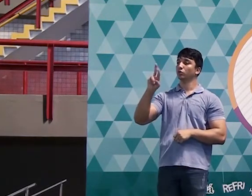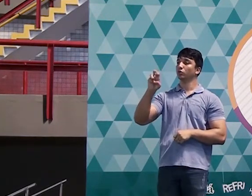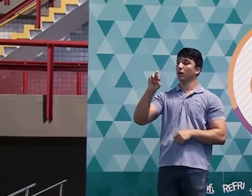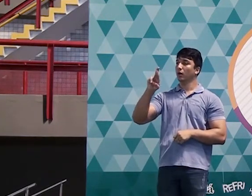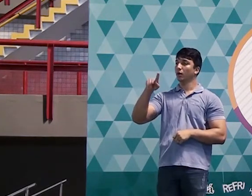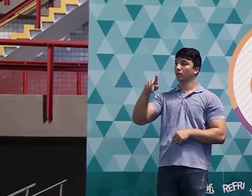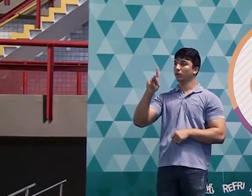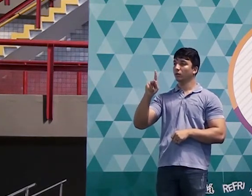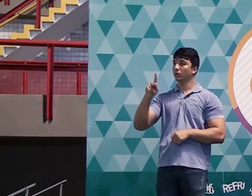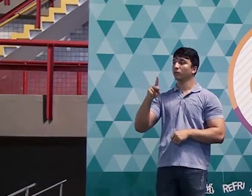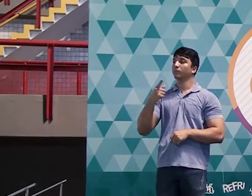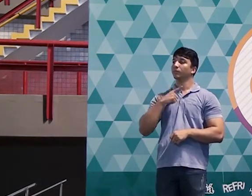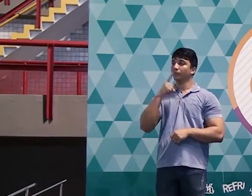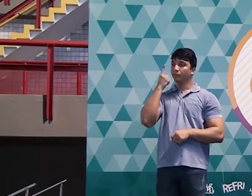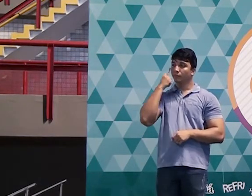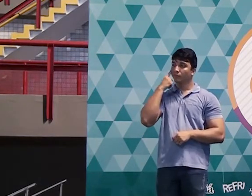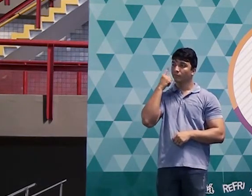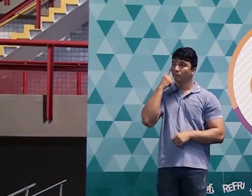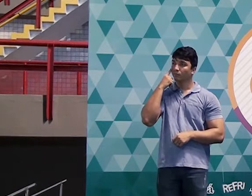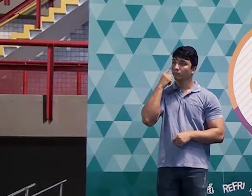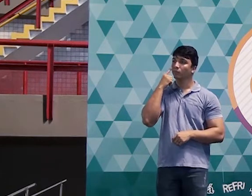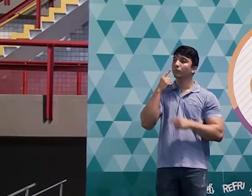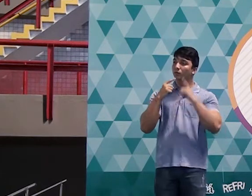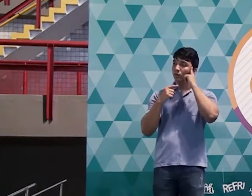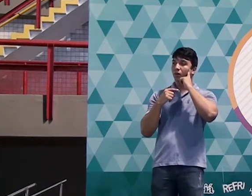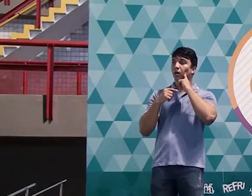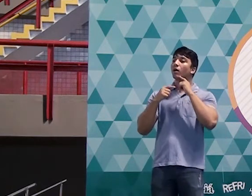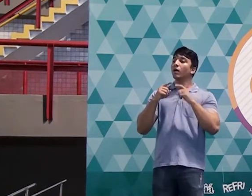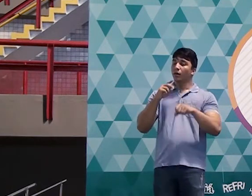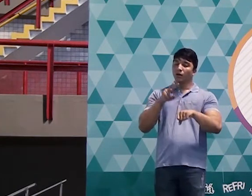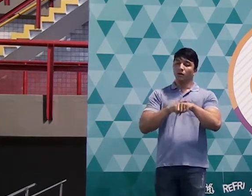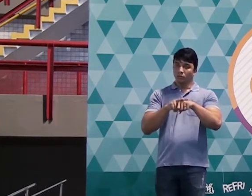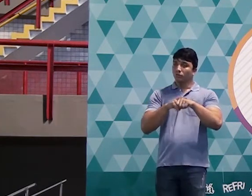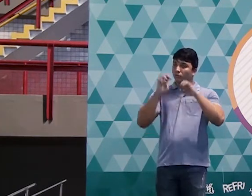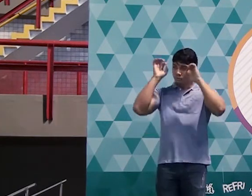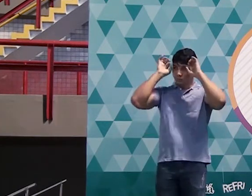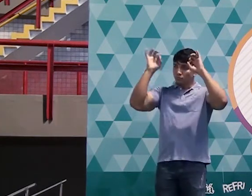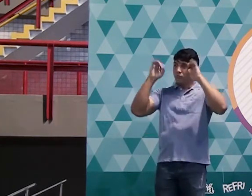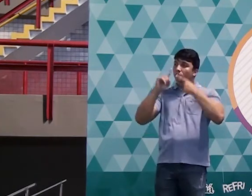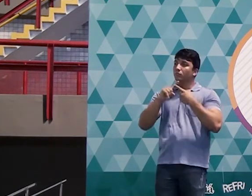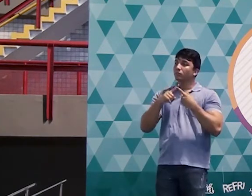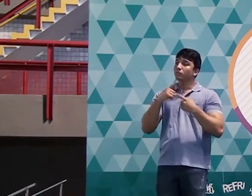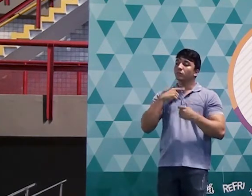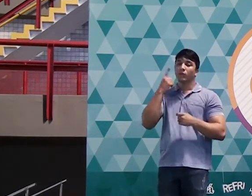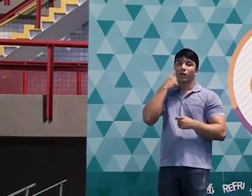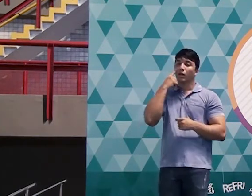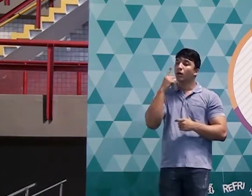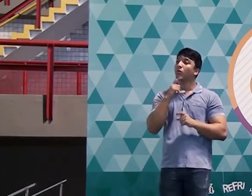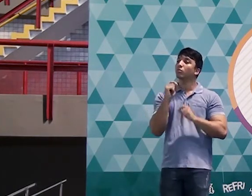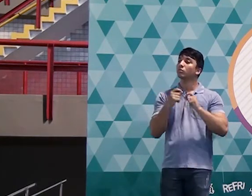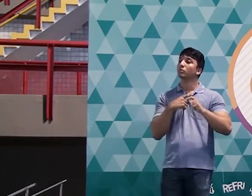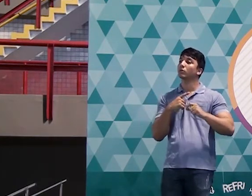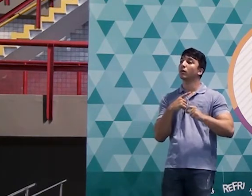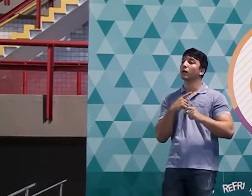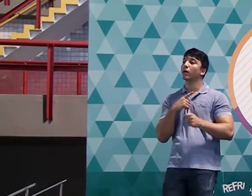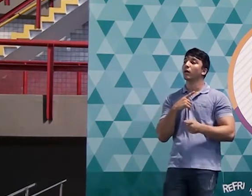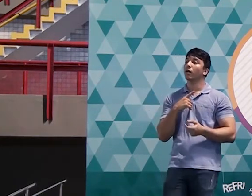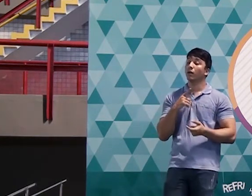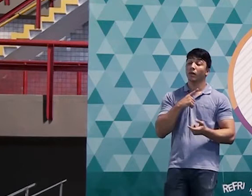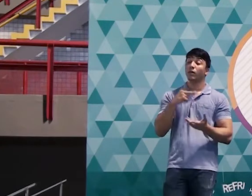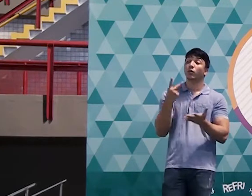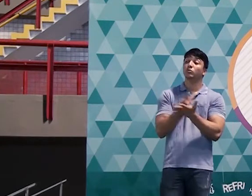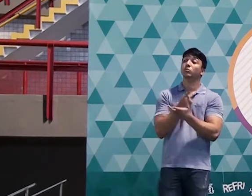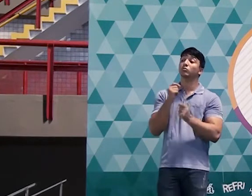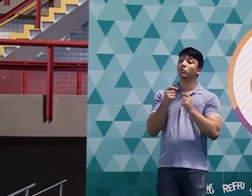ou filmes relacionados à Idade Média? Tem uns filmes, um desenho principalmente, não tem obrigação de ser verdadeiro.